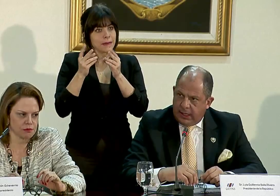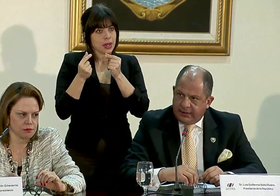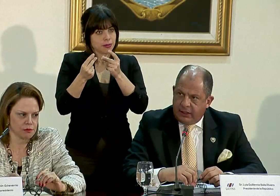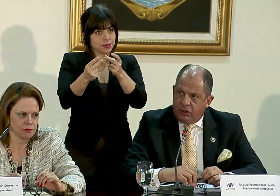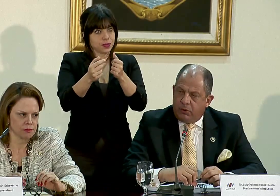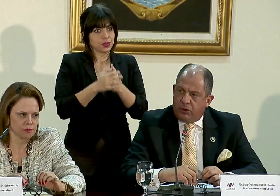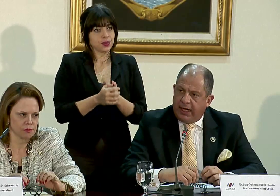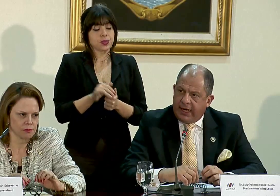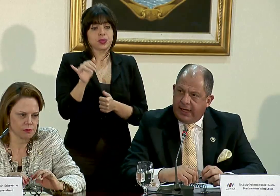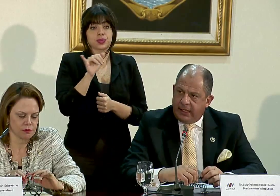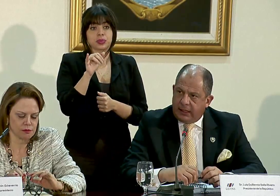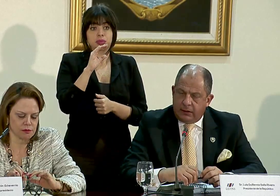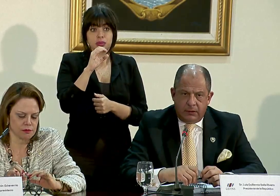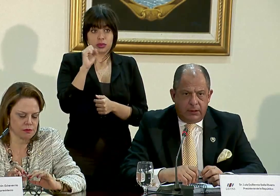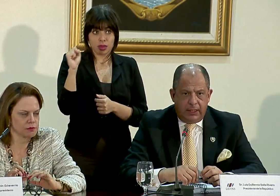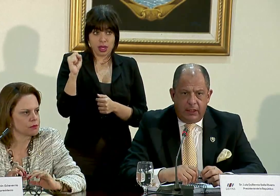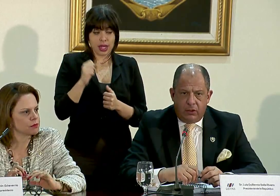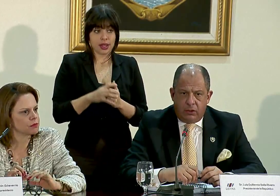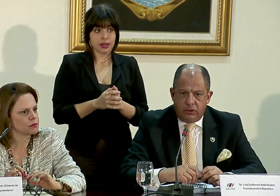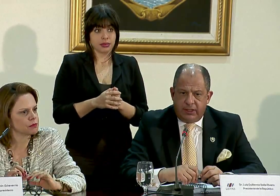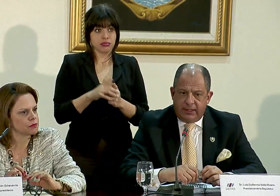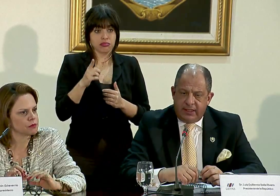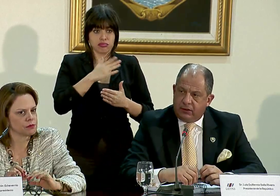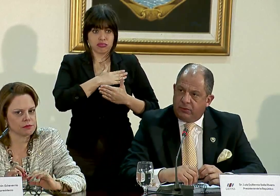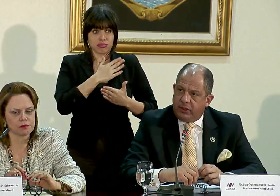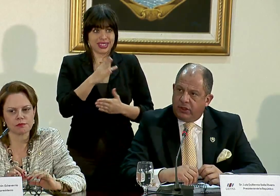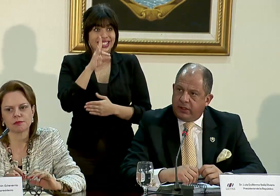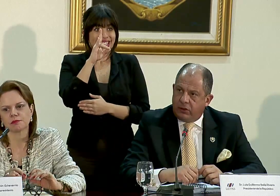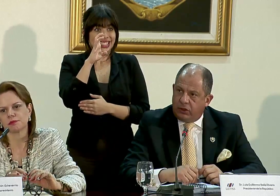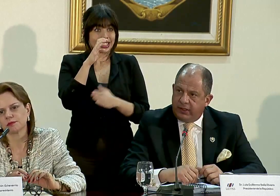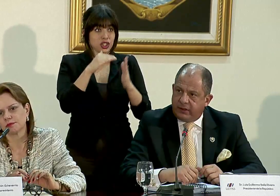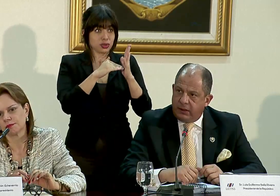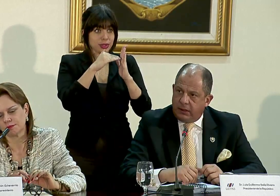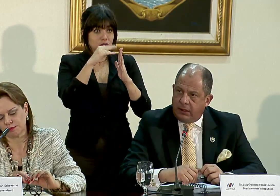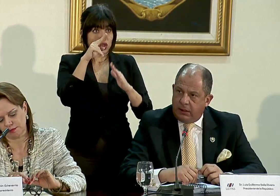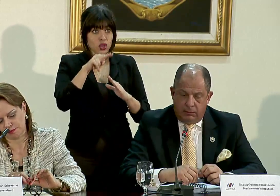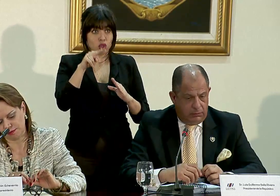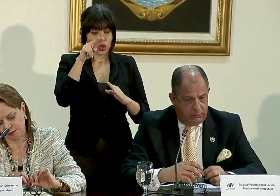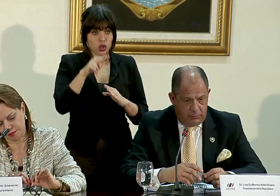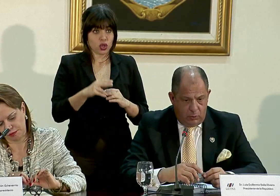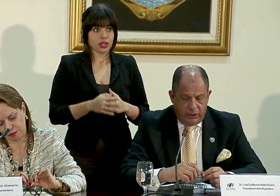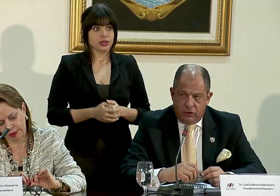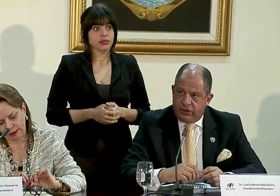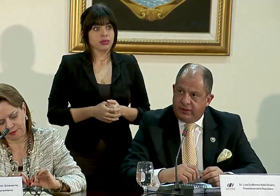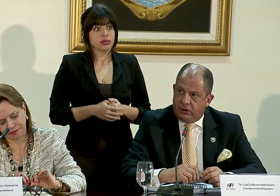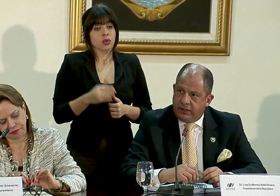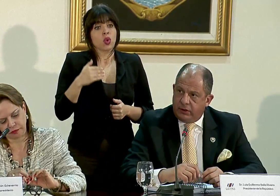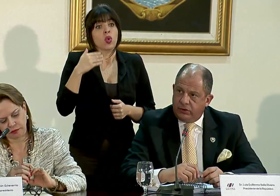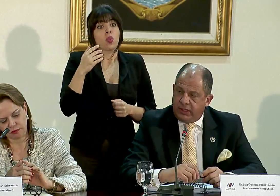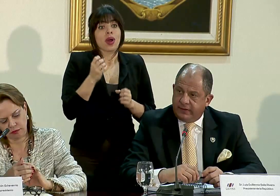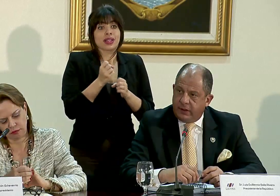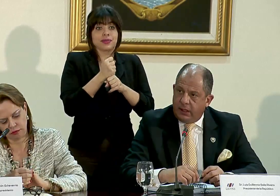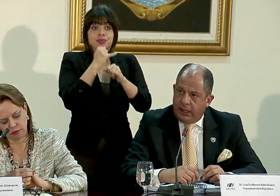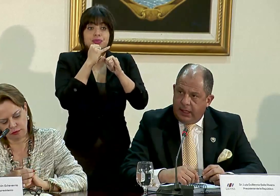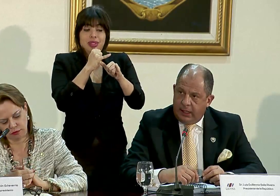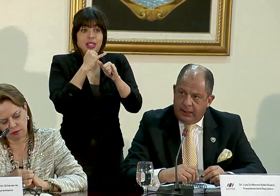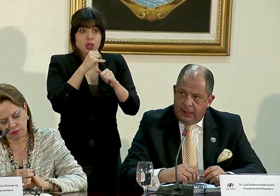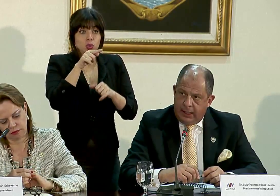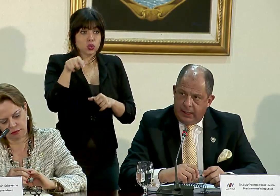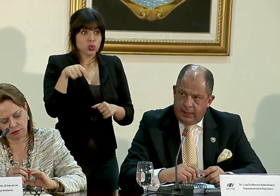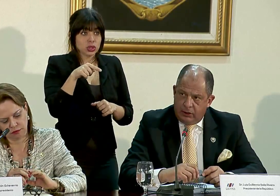así como la caja dedicó 700 millones de colones cuando se hicieron las denuncias